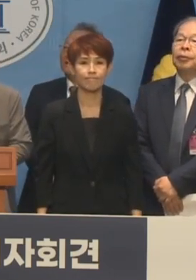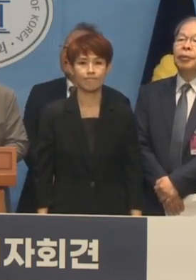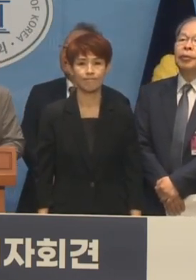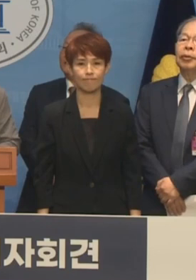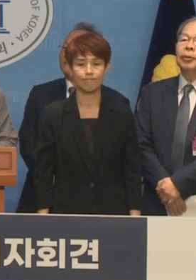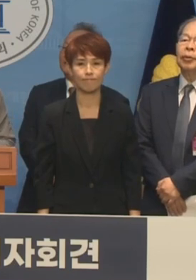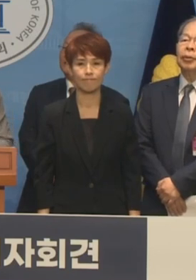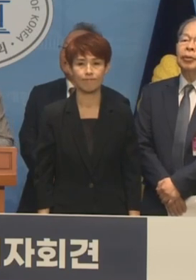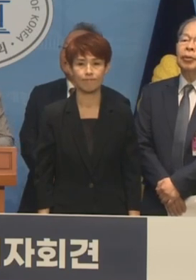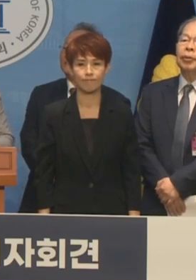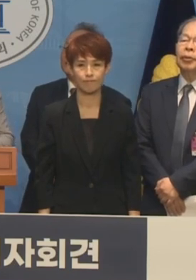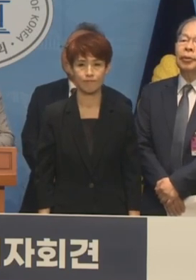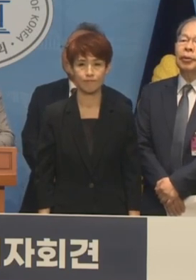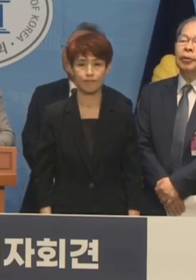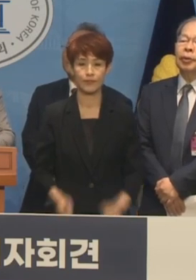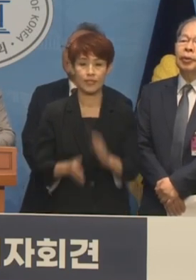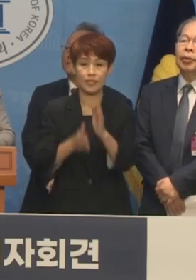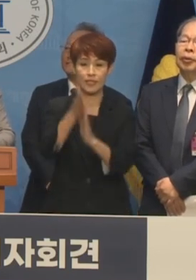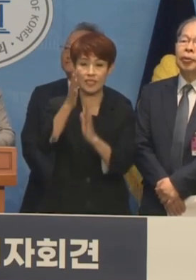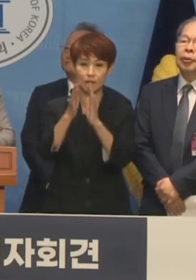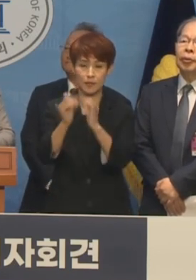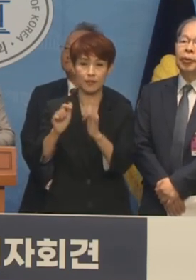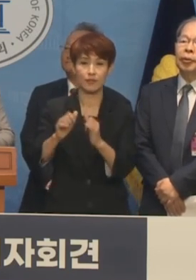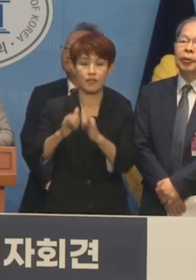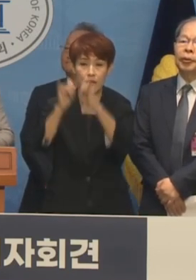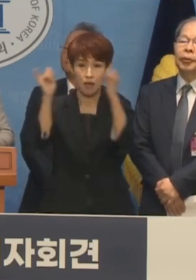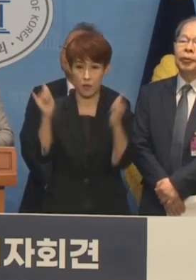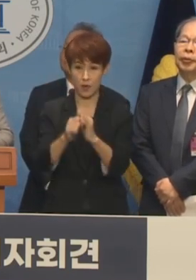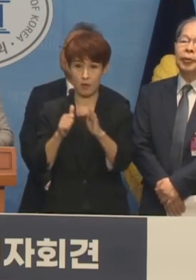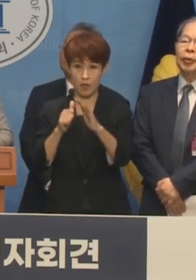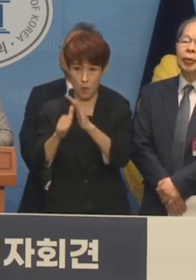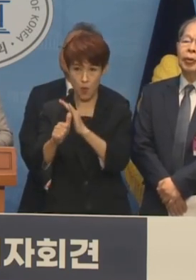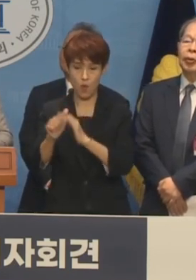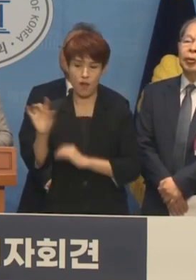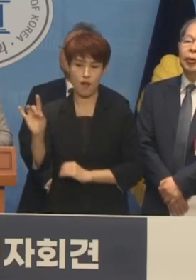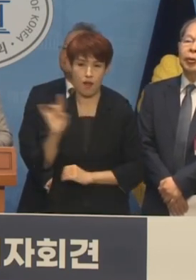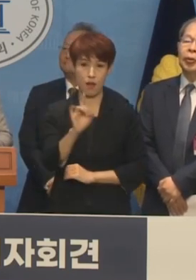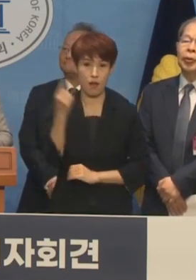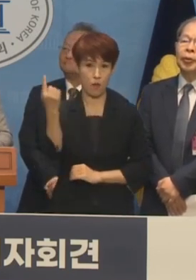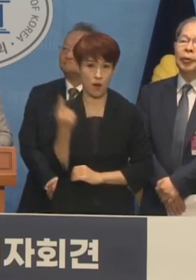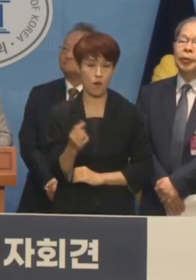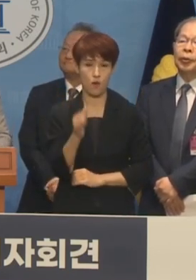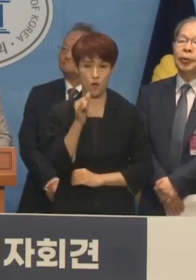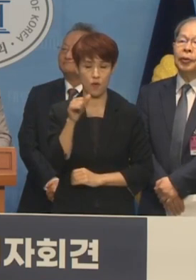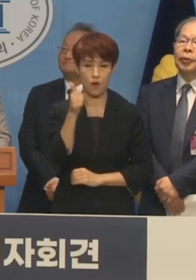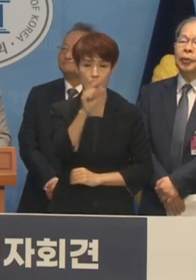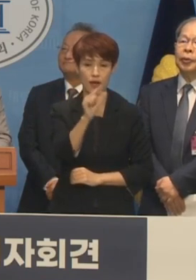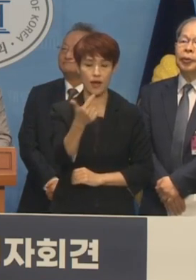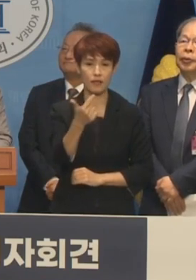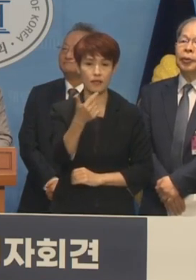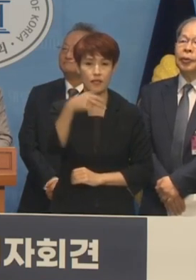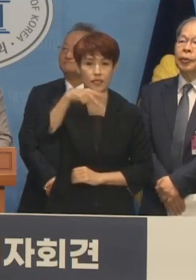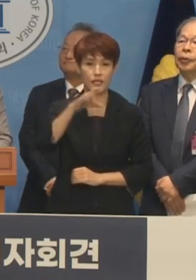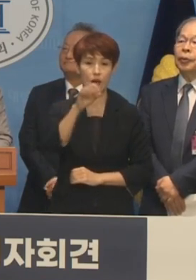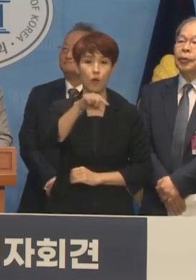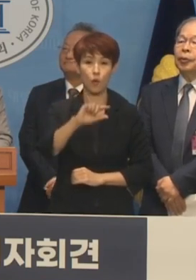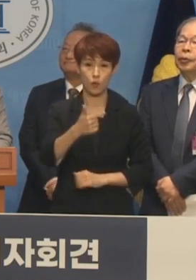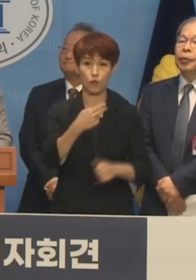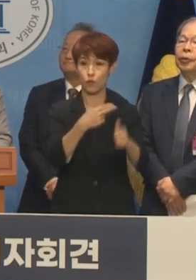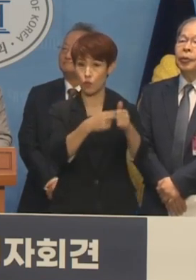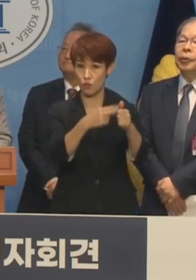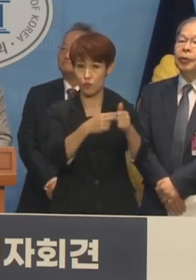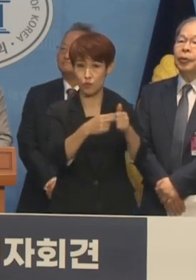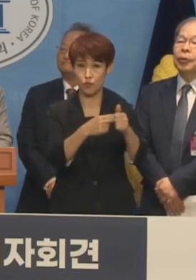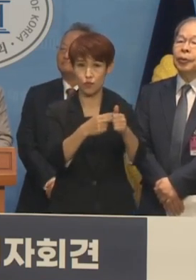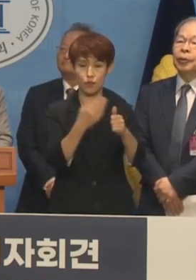네, 다음은 시민사회, 그다음에 학계를 대표해서 한 분씩 오셨습니다. 한상권 덕성여대 사학과 명예교수님은